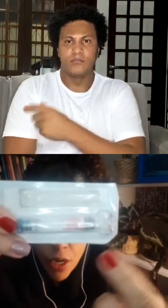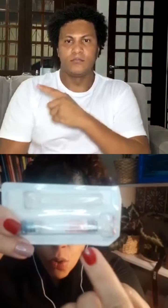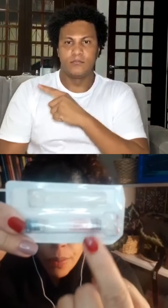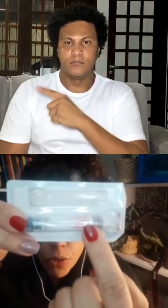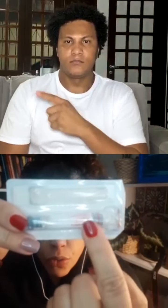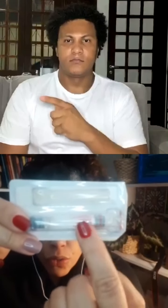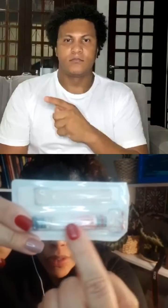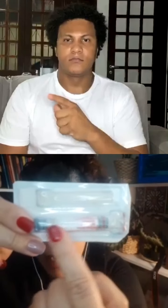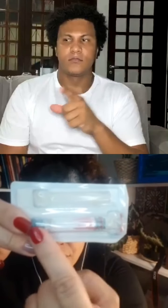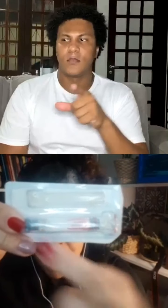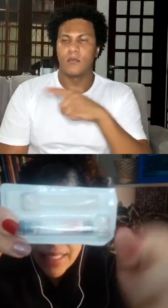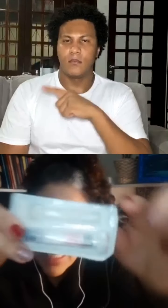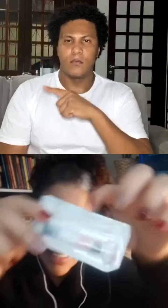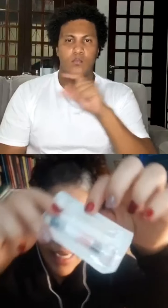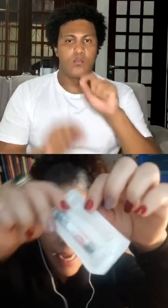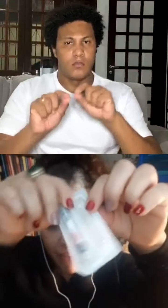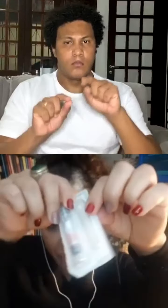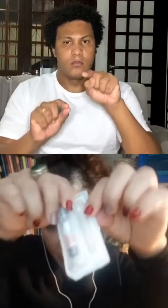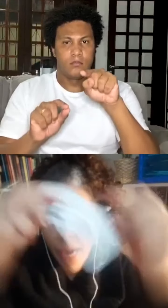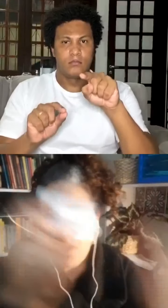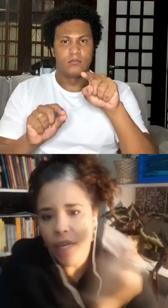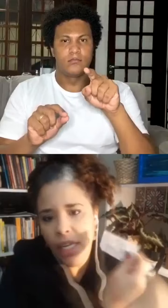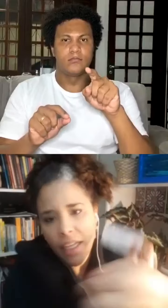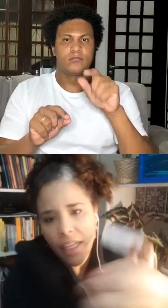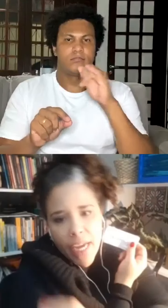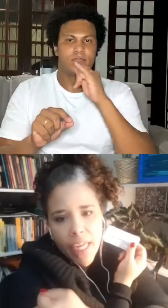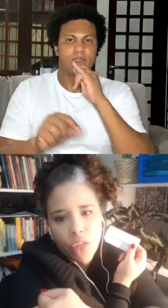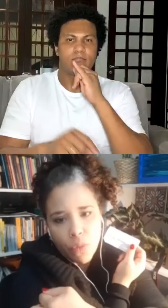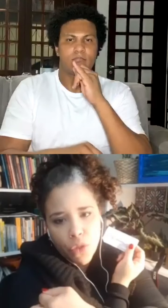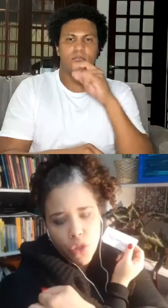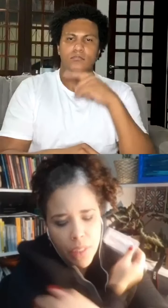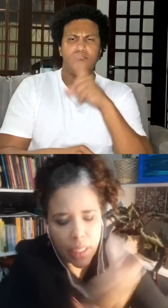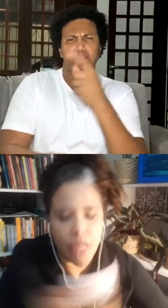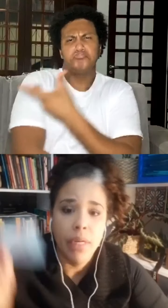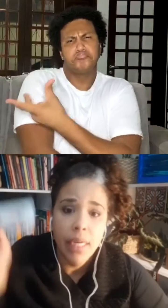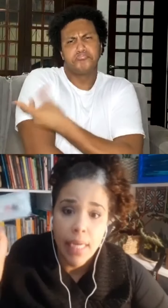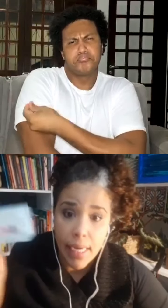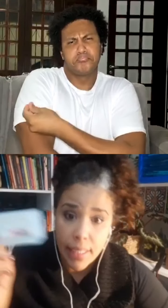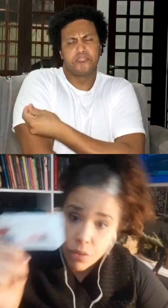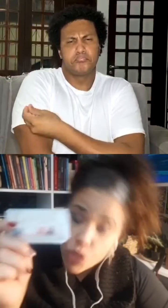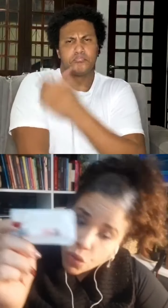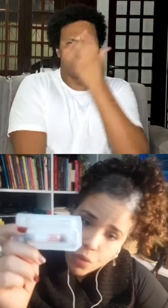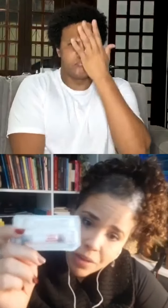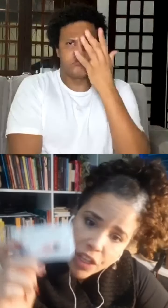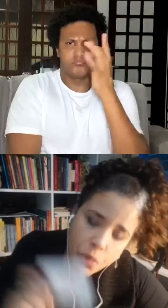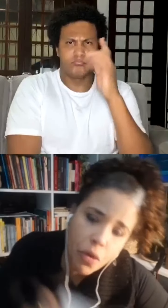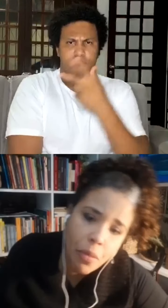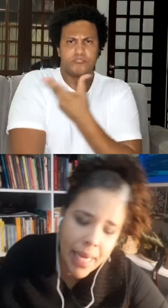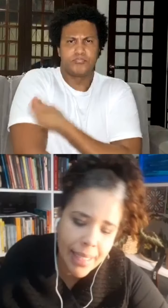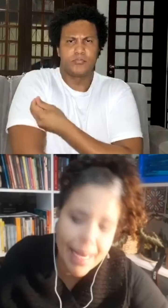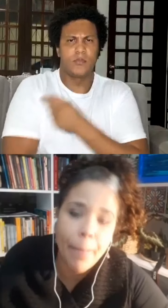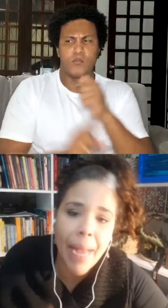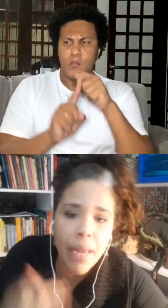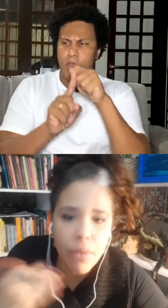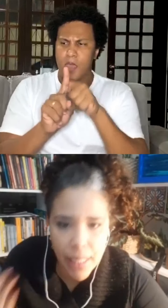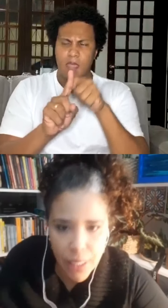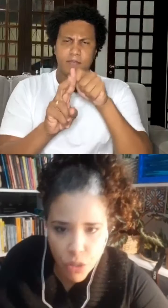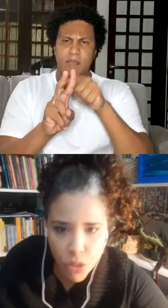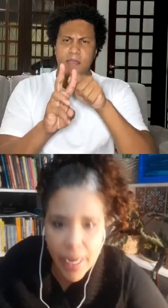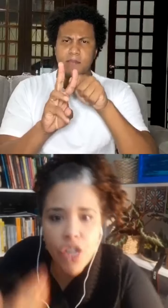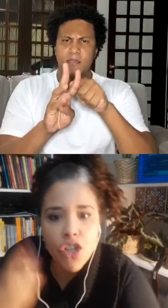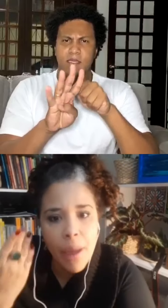o produto dentro da seringa, aí vem a agulhinha, vai aqui no músculozinho. Eles são de uso uma vez por mês e a maioria